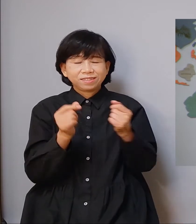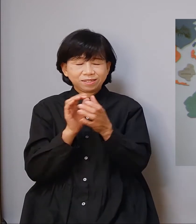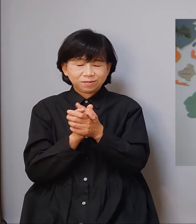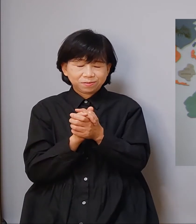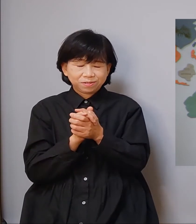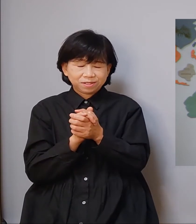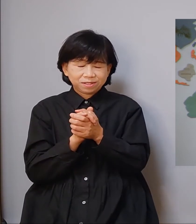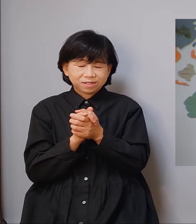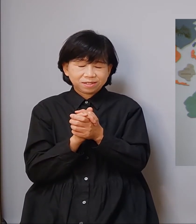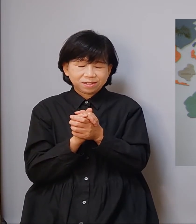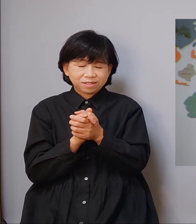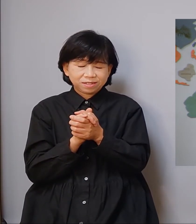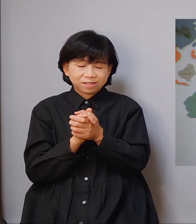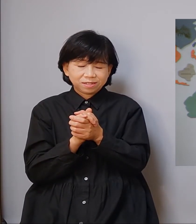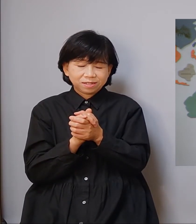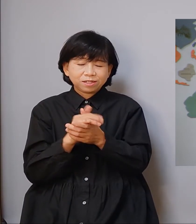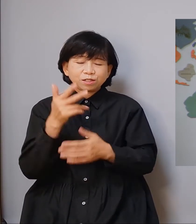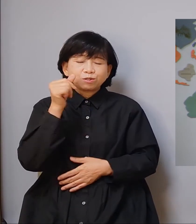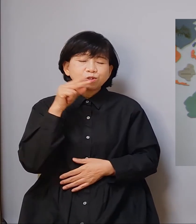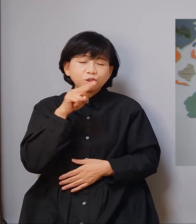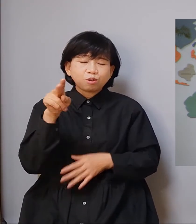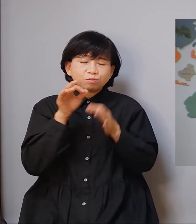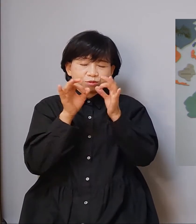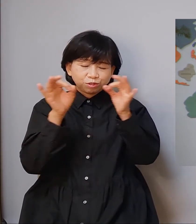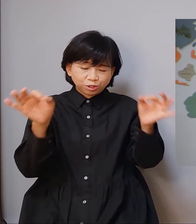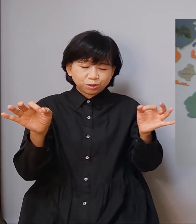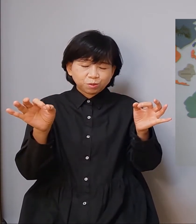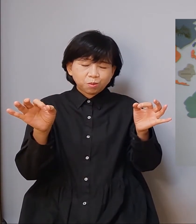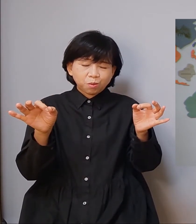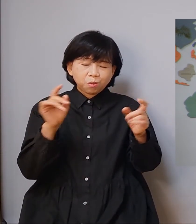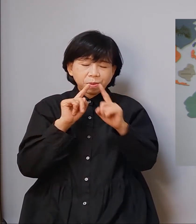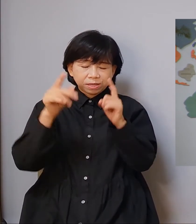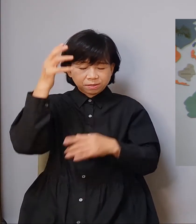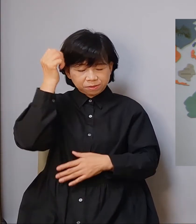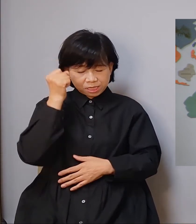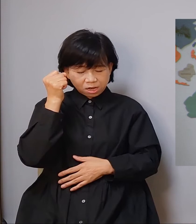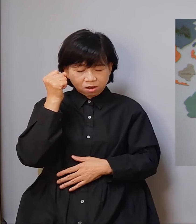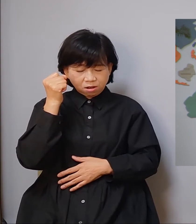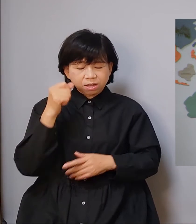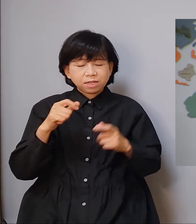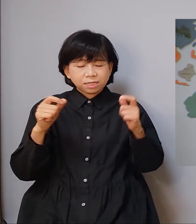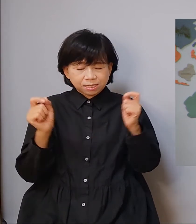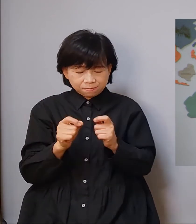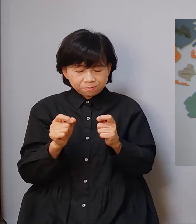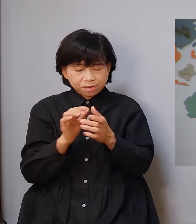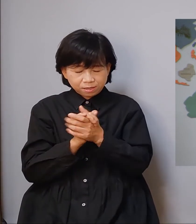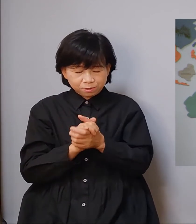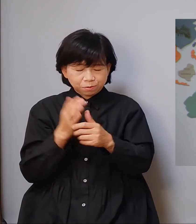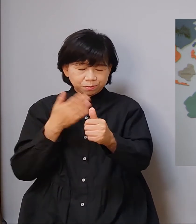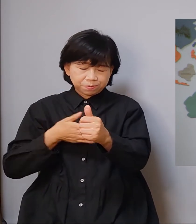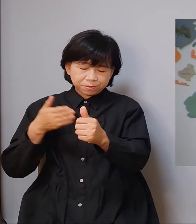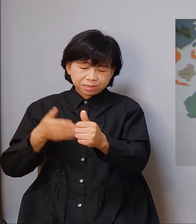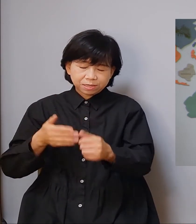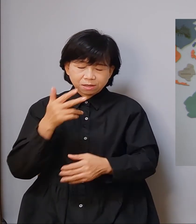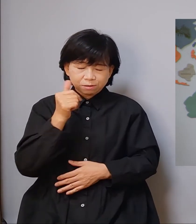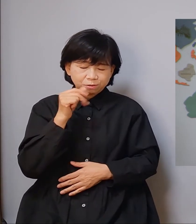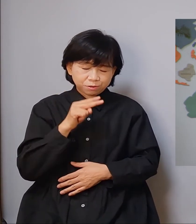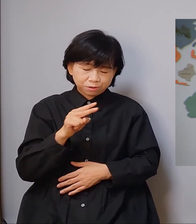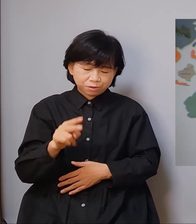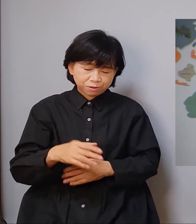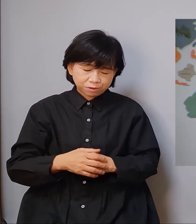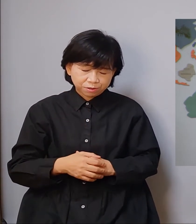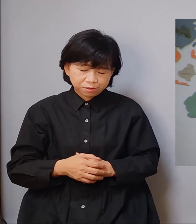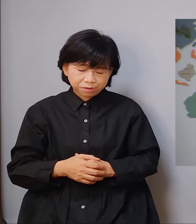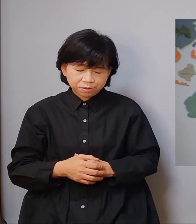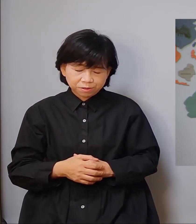기도하겠습니다. 우리 주여 한번 부르짖고 우리 말씀을 기억하면서 짧은 시간 동안 기도 한번 하겠습니다.